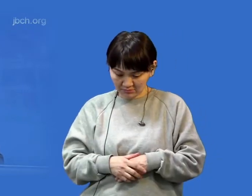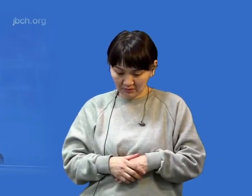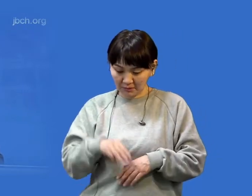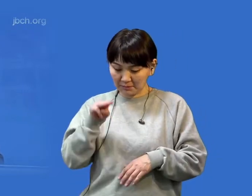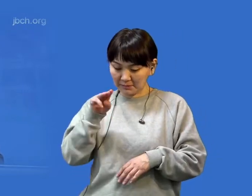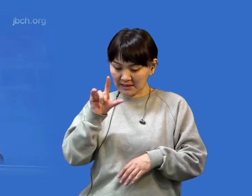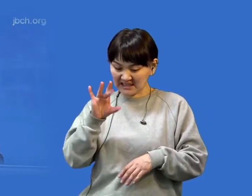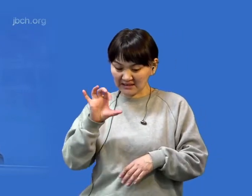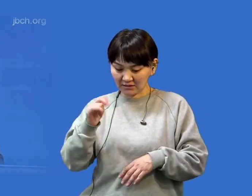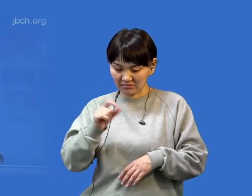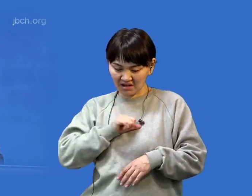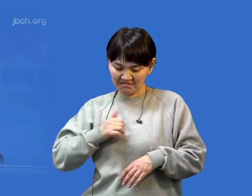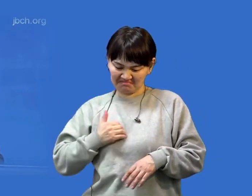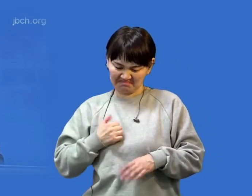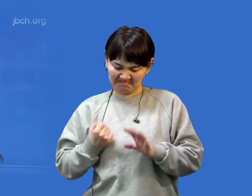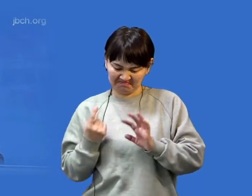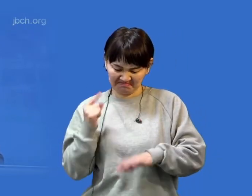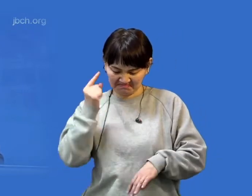дэрслэгч,